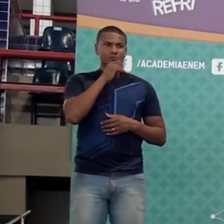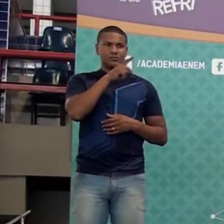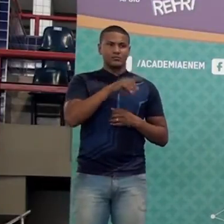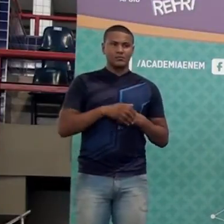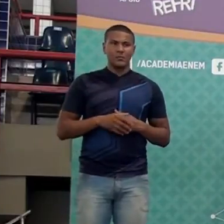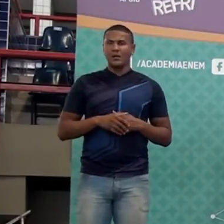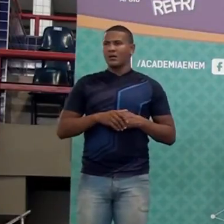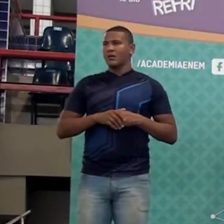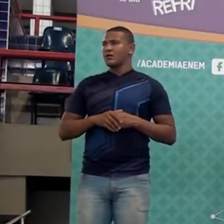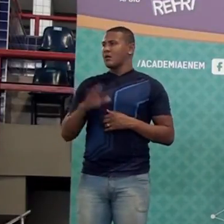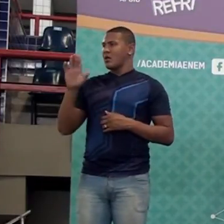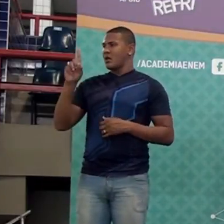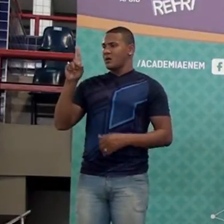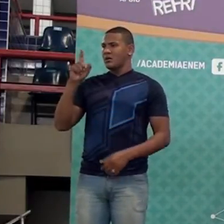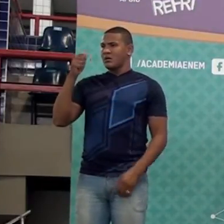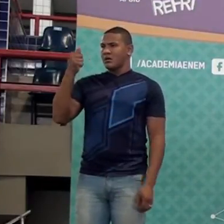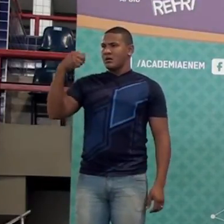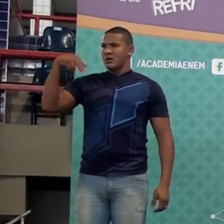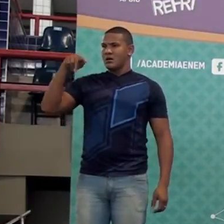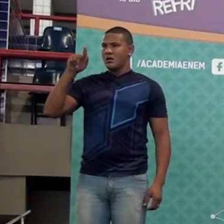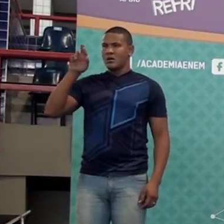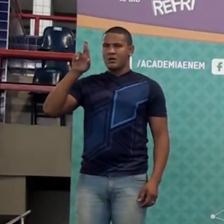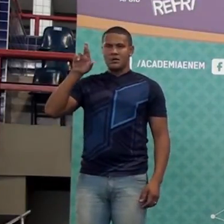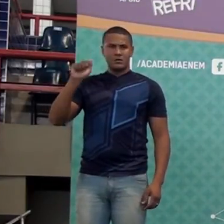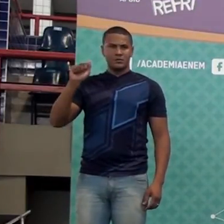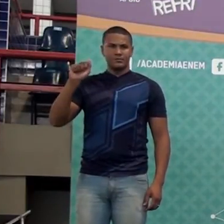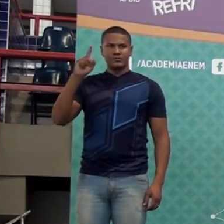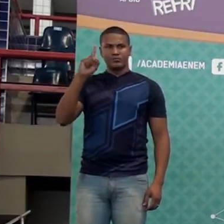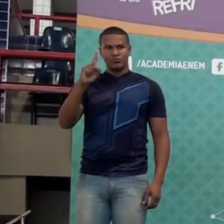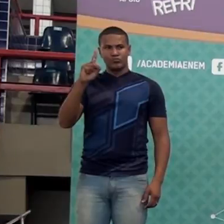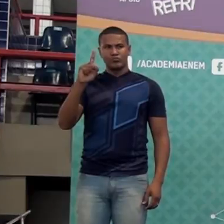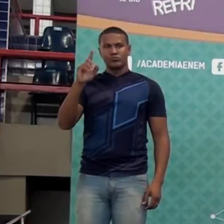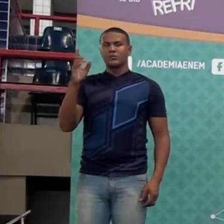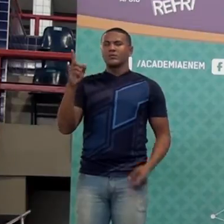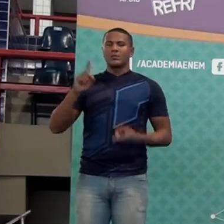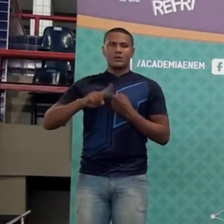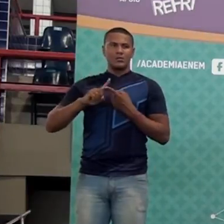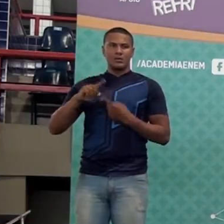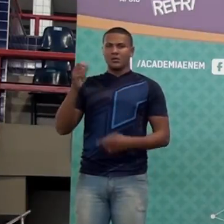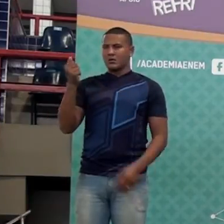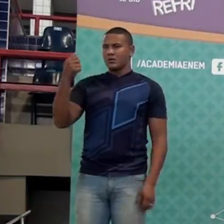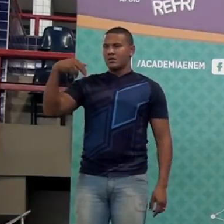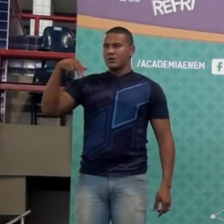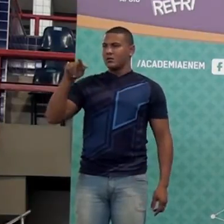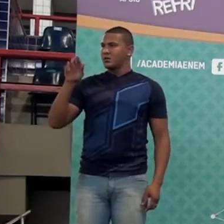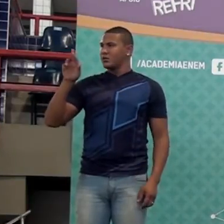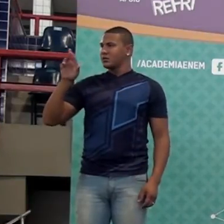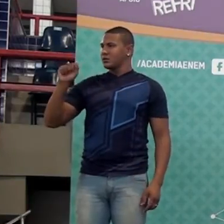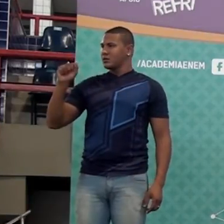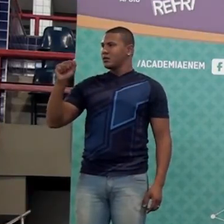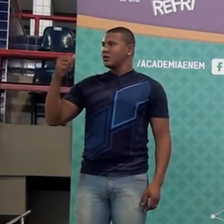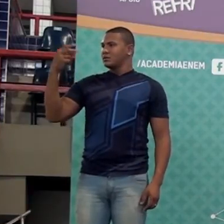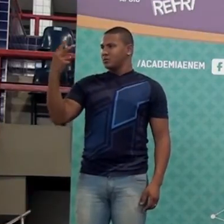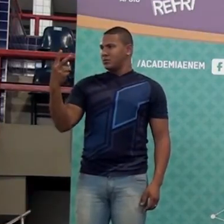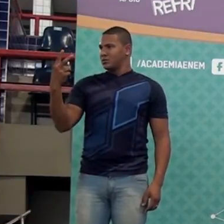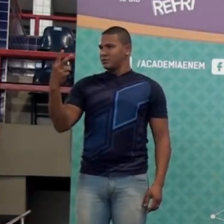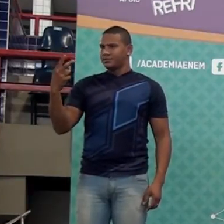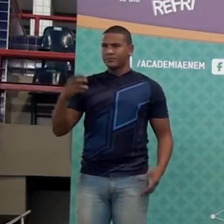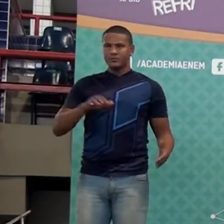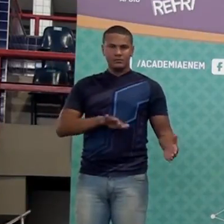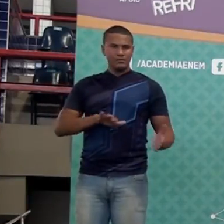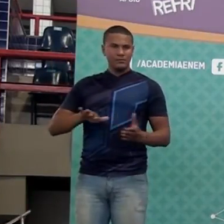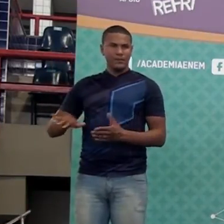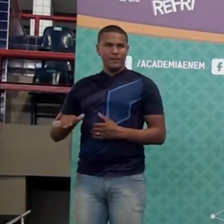1 e Angra 2. O Brasil não tem objetivo, pelo menos oficialmente,